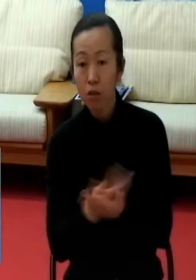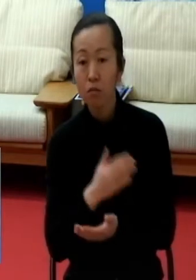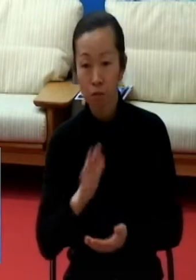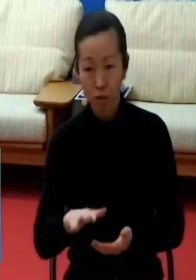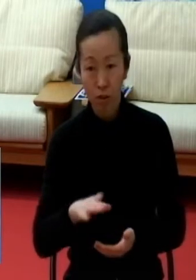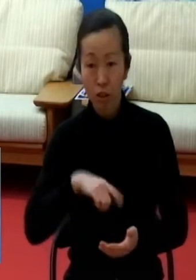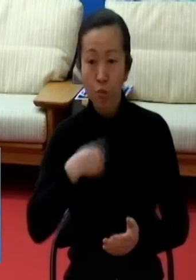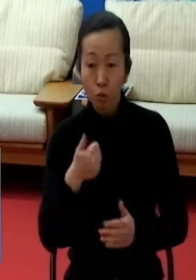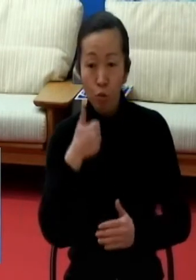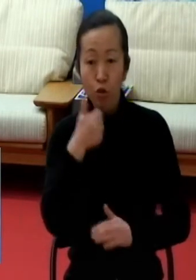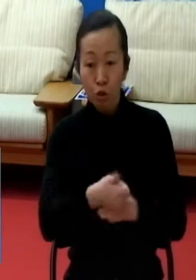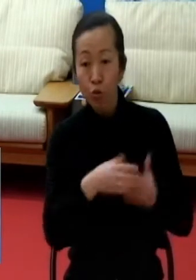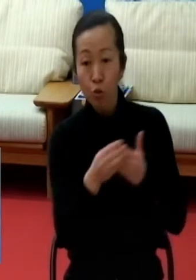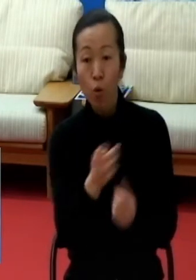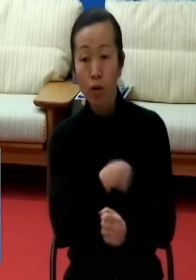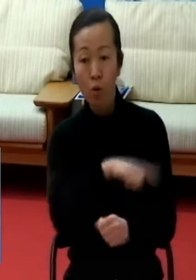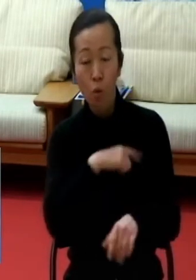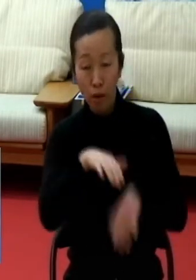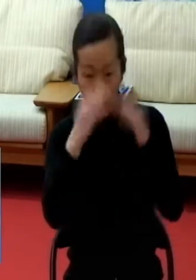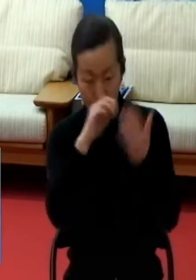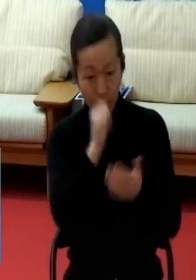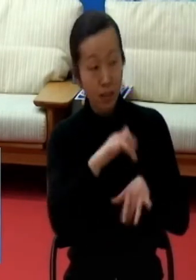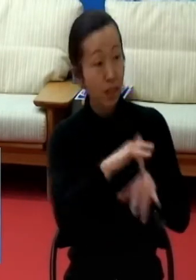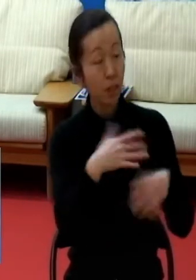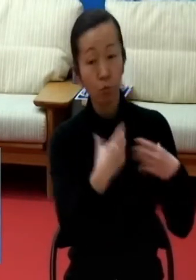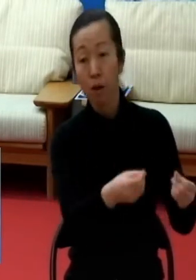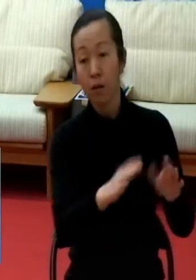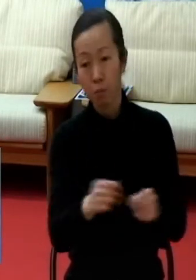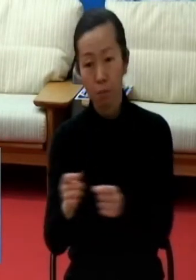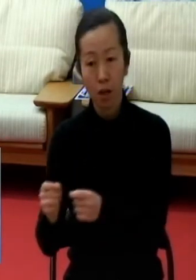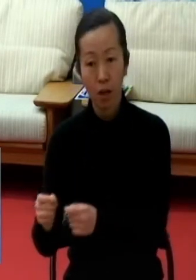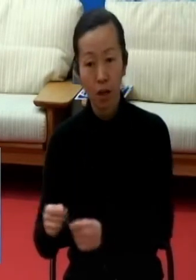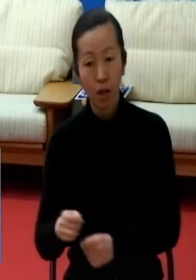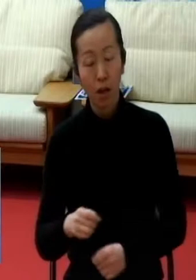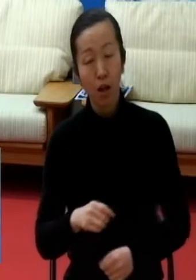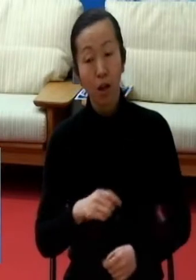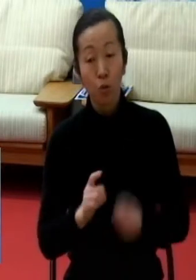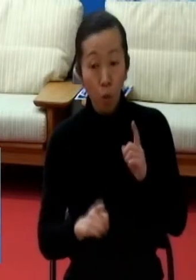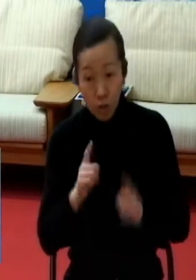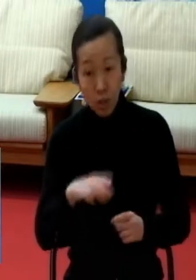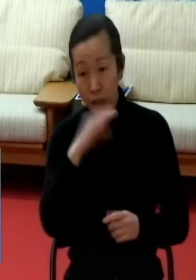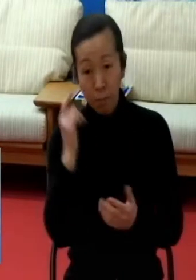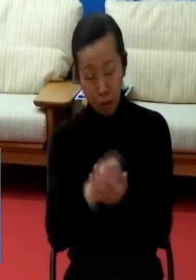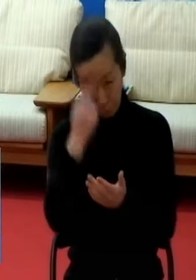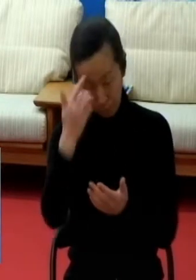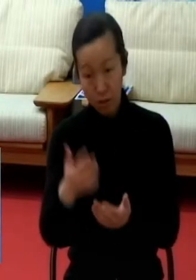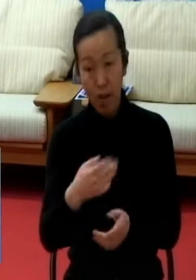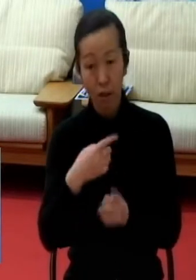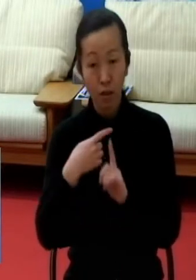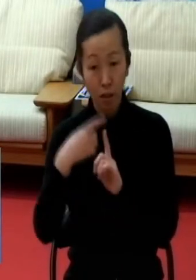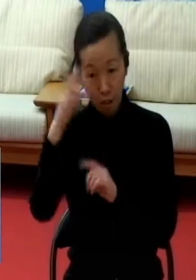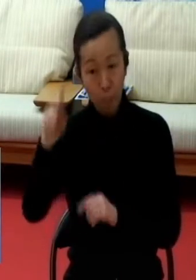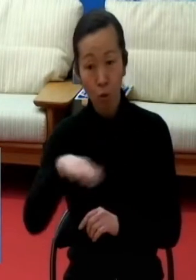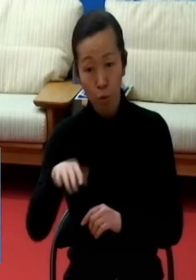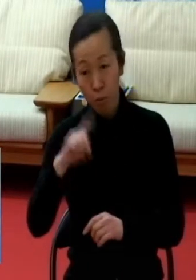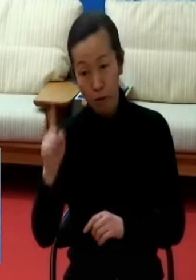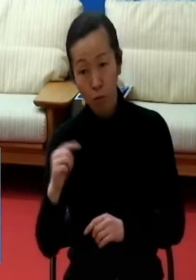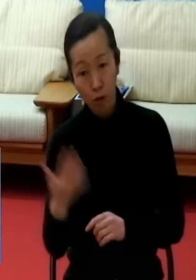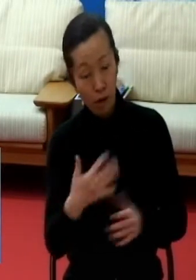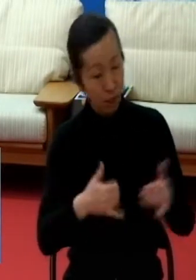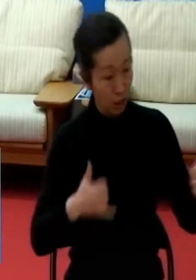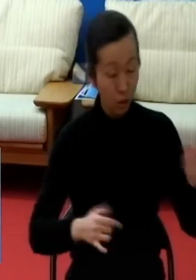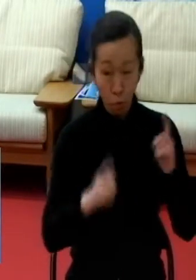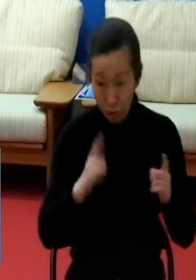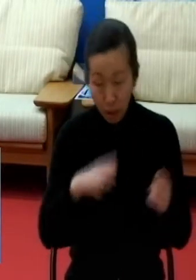문제가 찾아오면 복음밖에 없다라는 이 주도권이 확실히 있어야 되는 で 거예요. すから、あんなに立派でお金持ちの会長でも、人生の